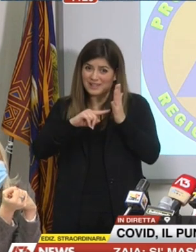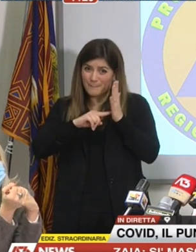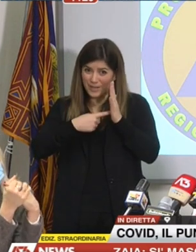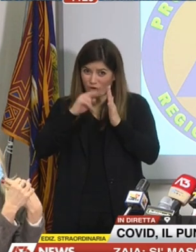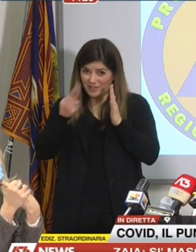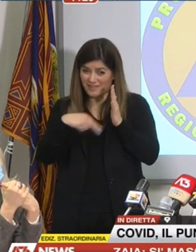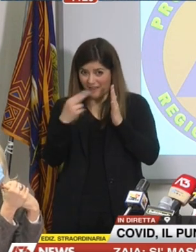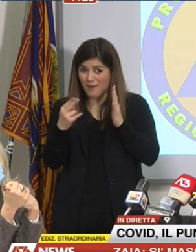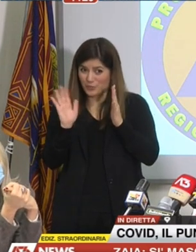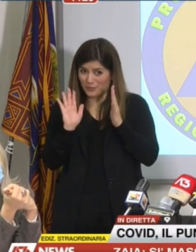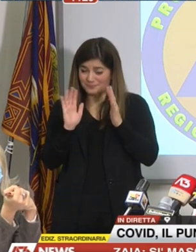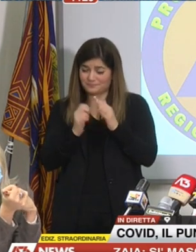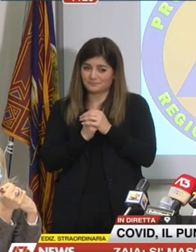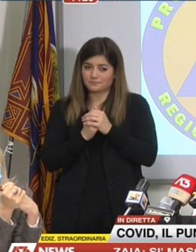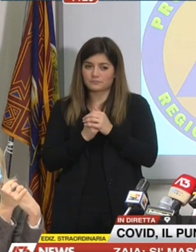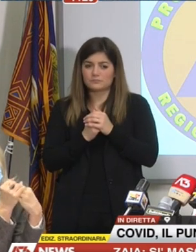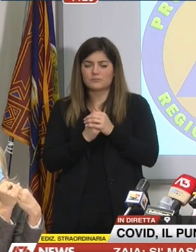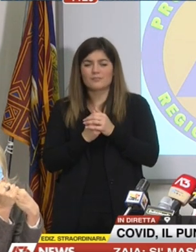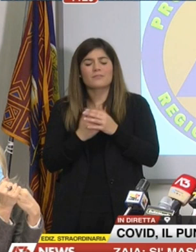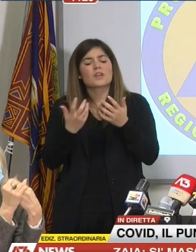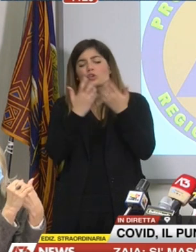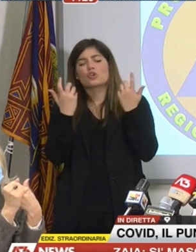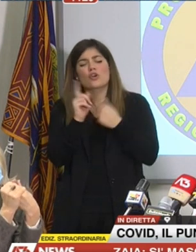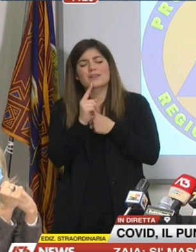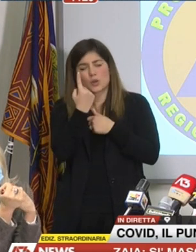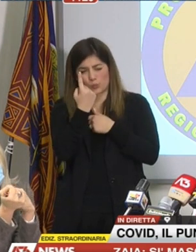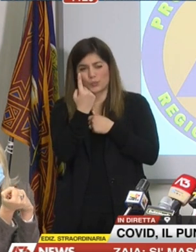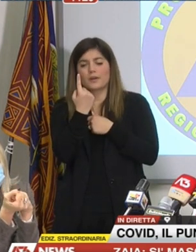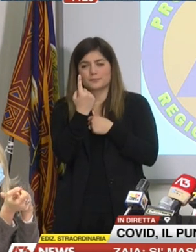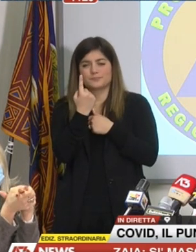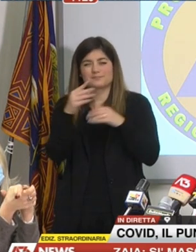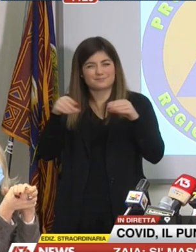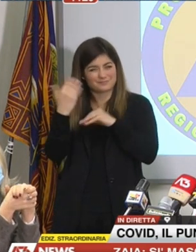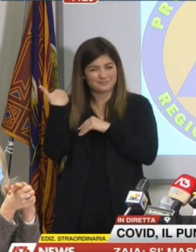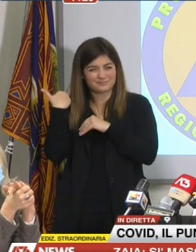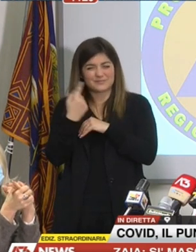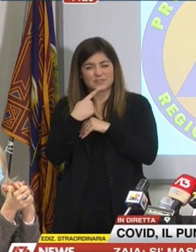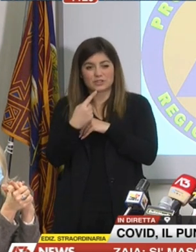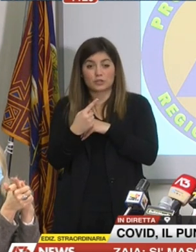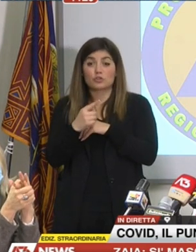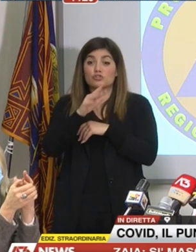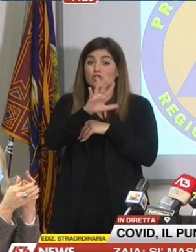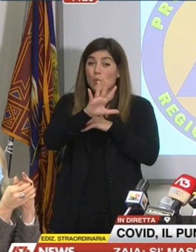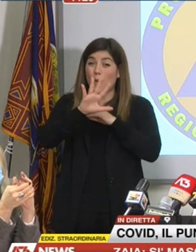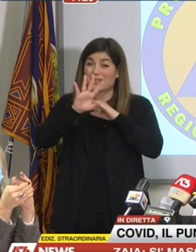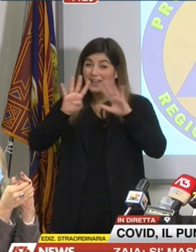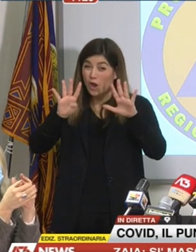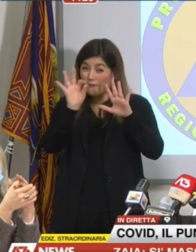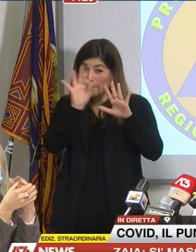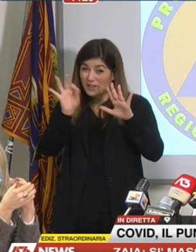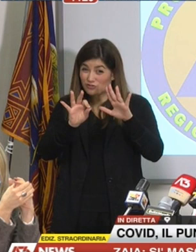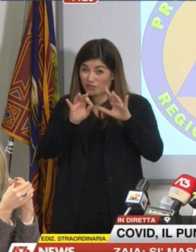poi non è chiara una cosa. All'inizio lei ha detto che il 59% dei